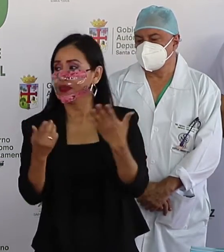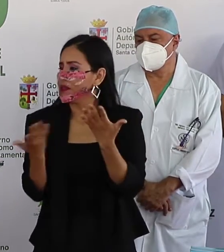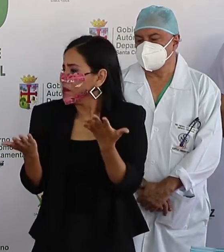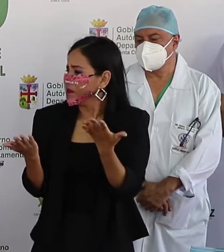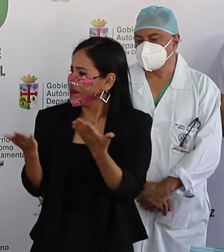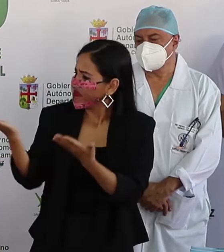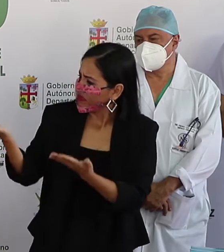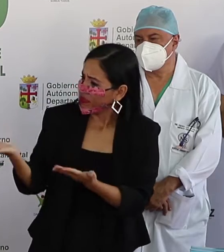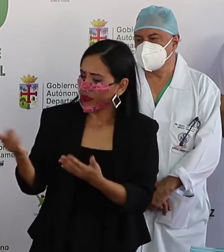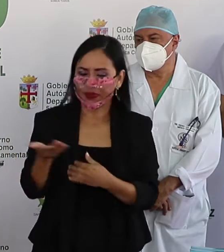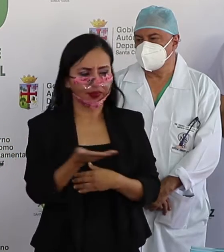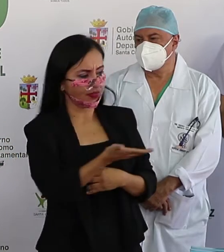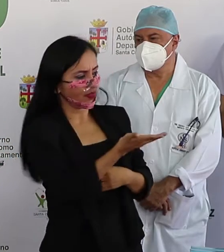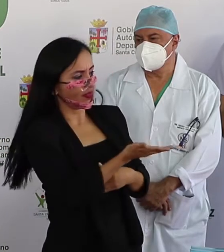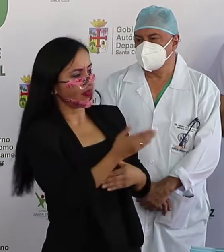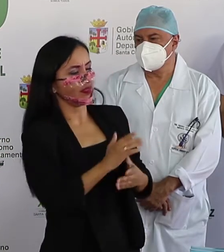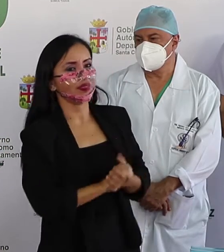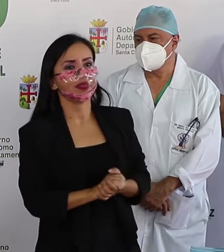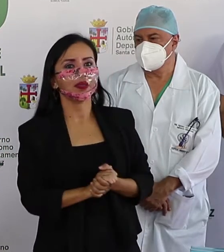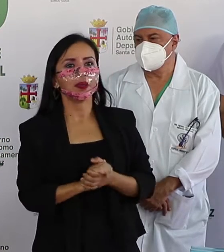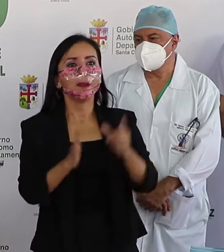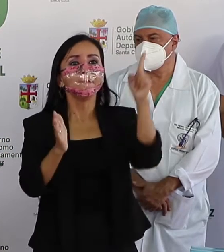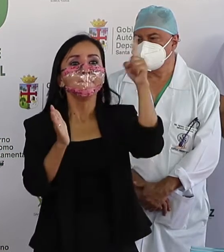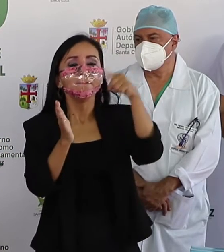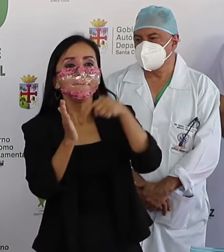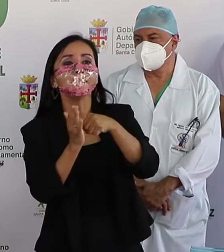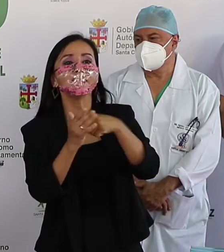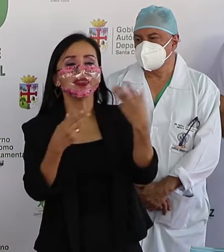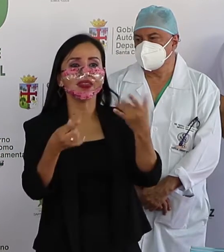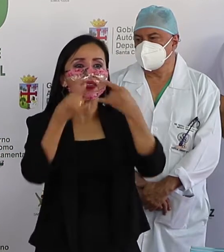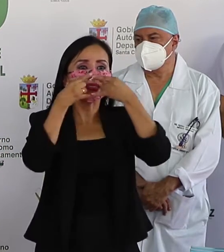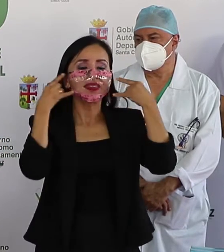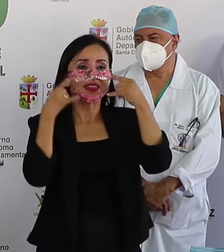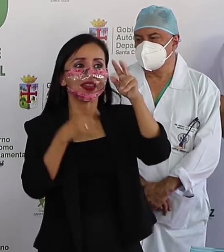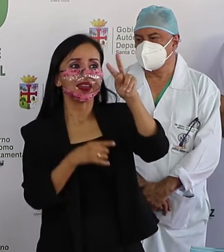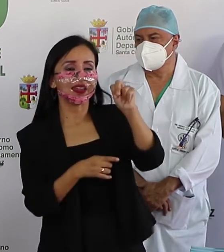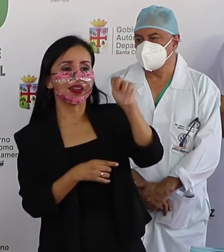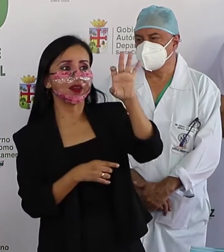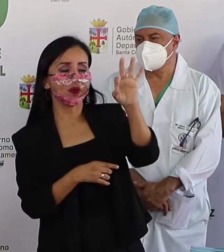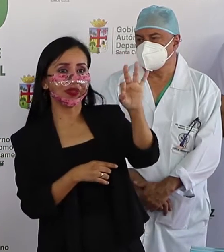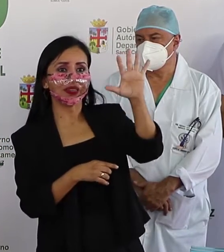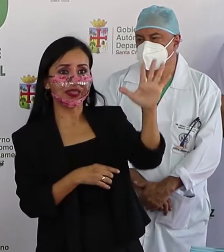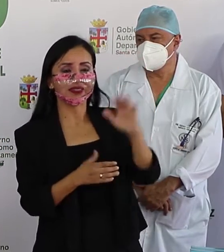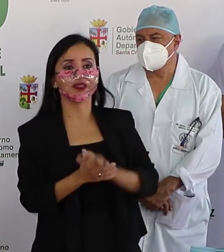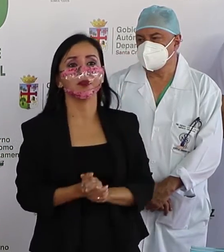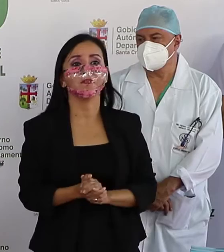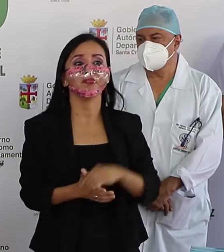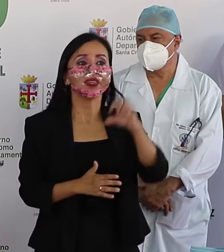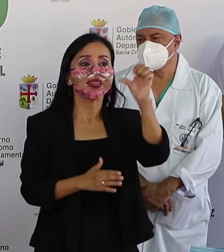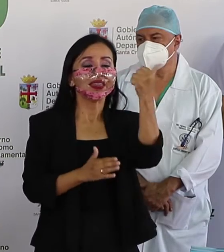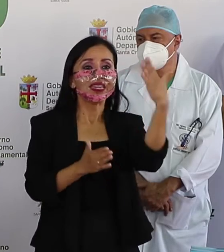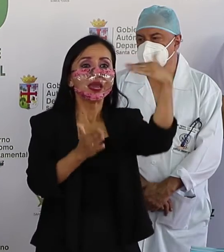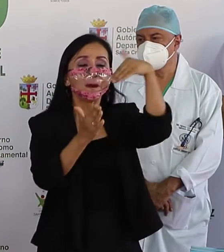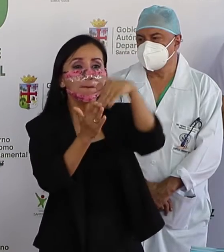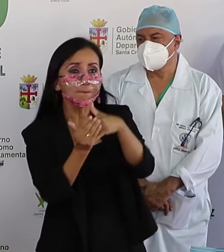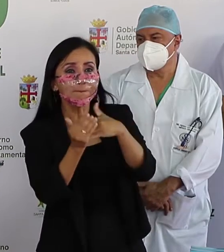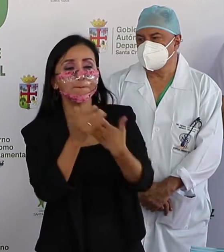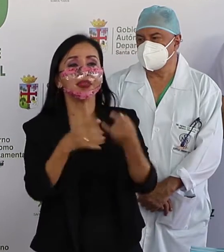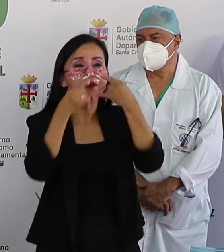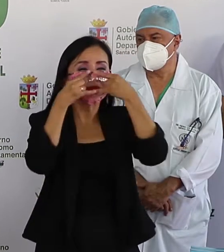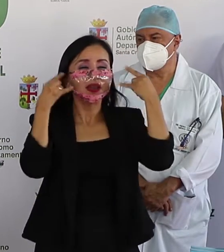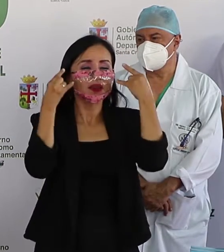que consta de 1,000 barbijos N95 y 10,000